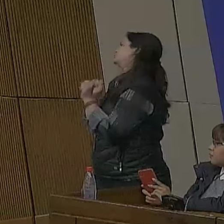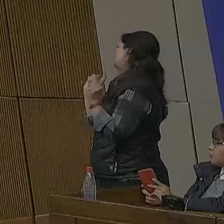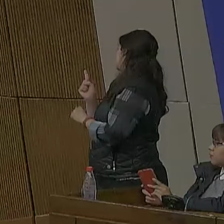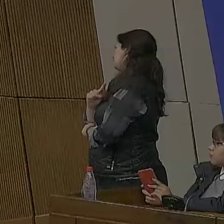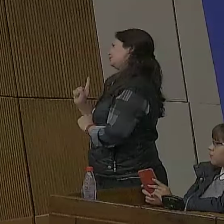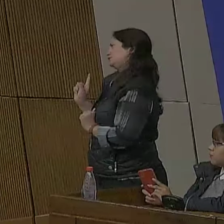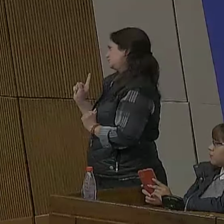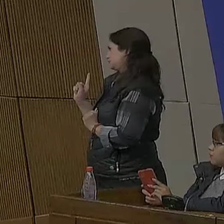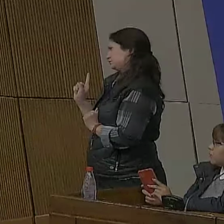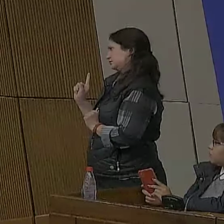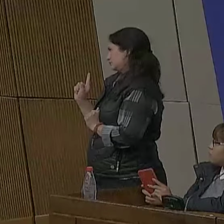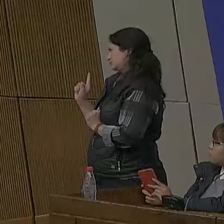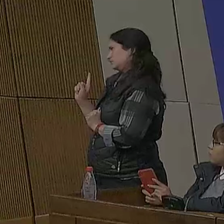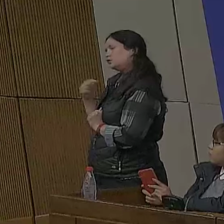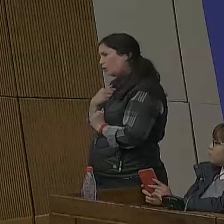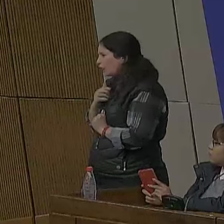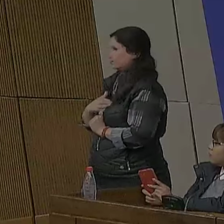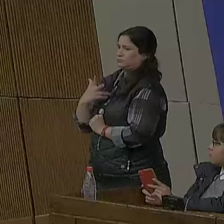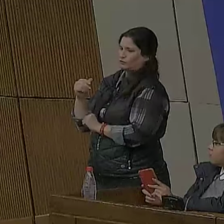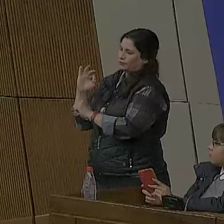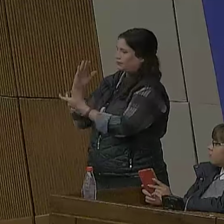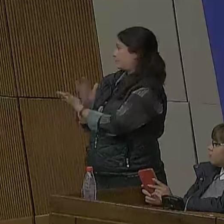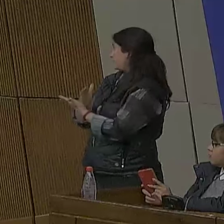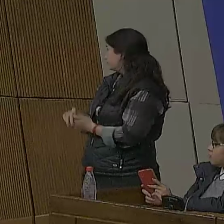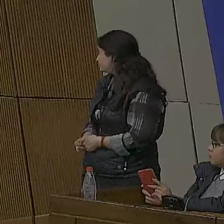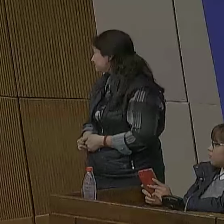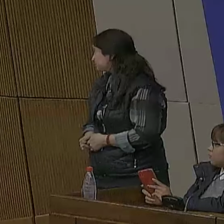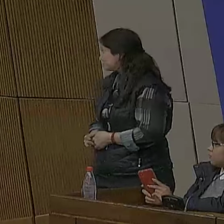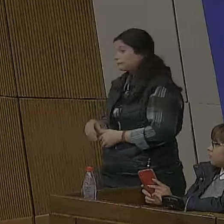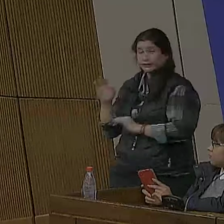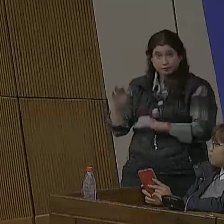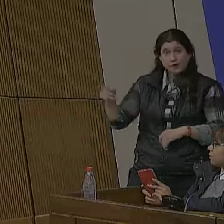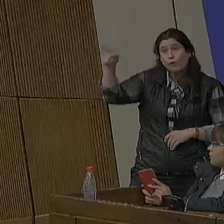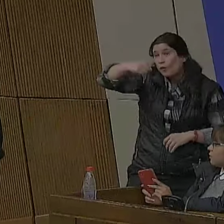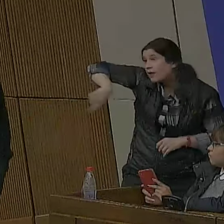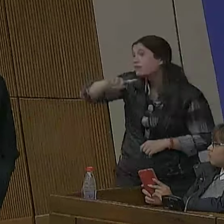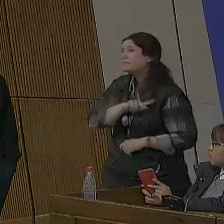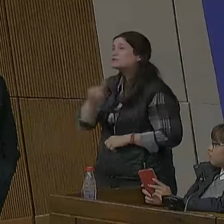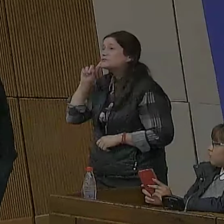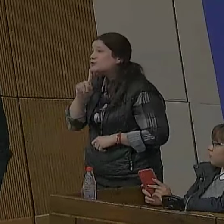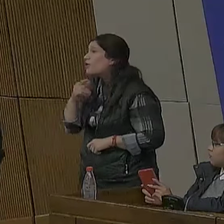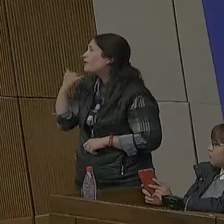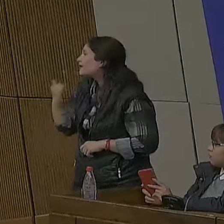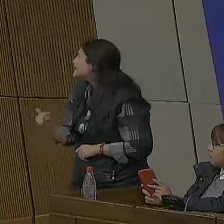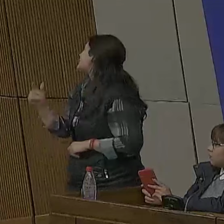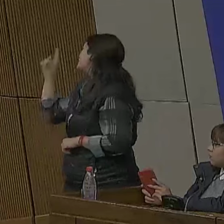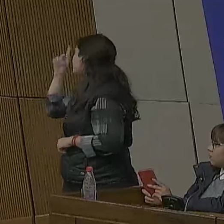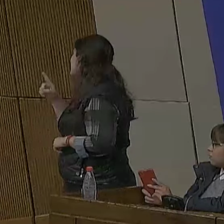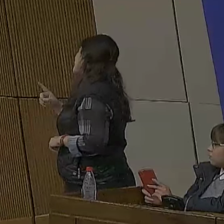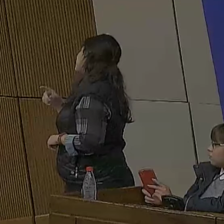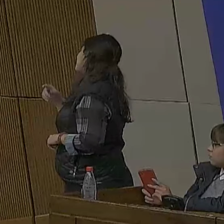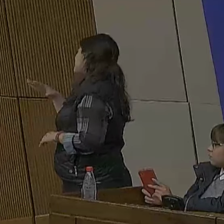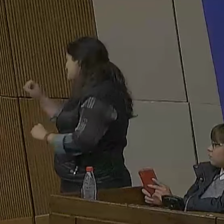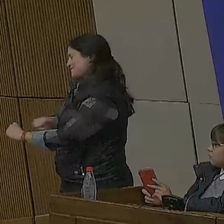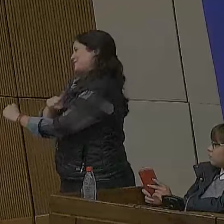El trabajo y la pensión juntos no se puede, dice. Ella lo que quiere es que la pensión sea para la persona con discapacidad que no puedan trabajar con ese mecanismo. Pero lo que pueden trabajar,